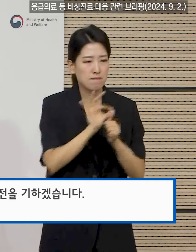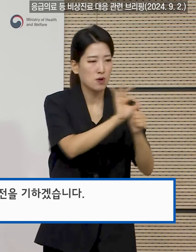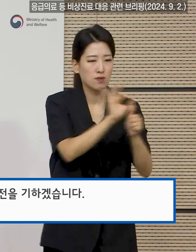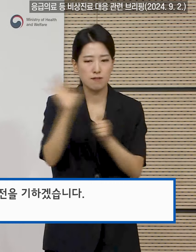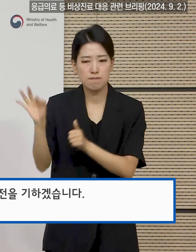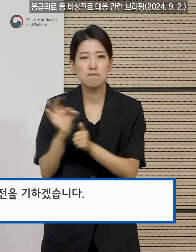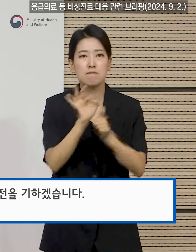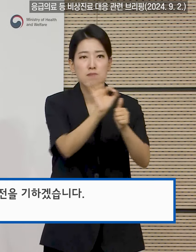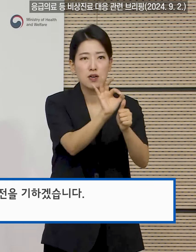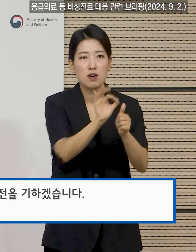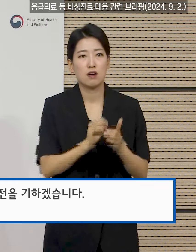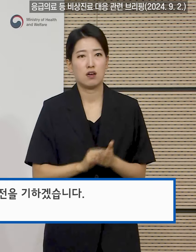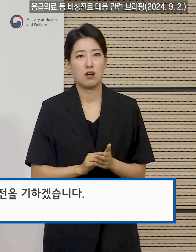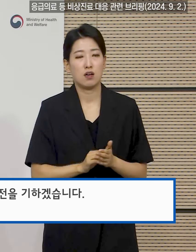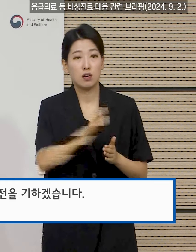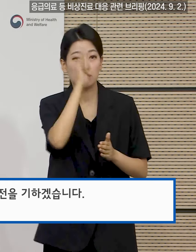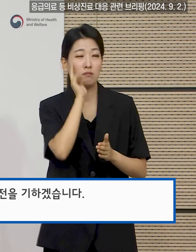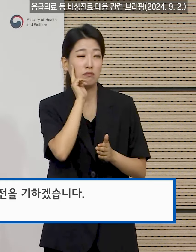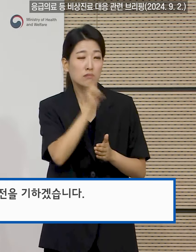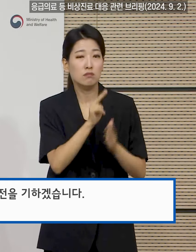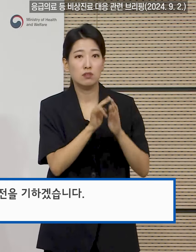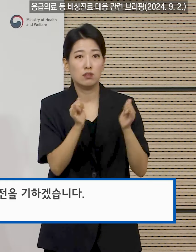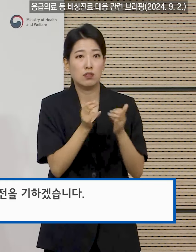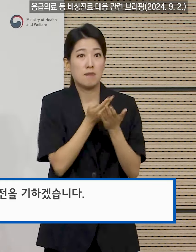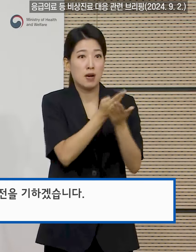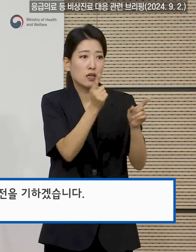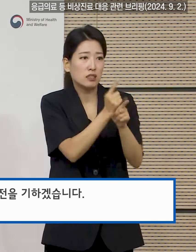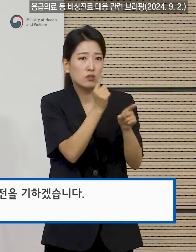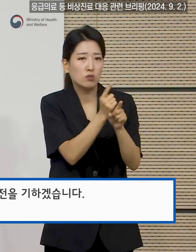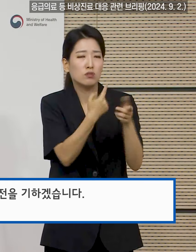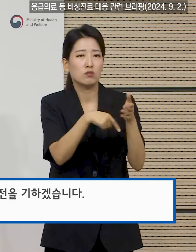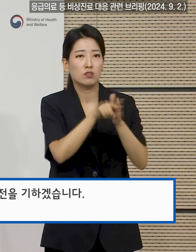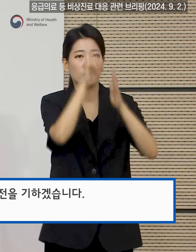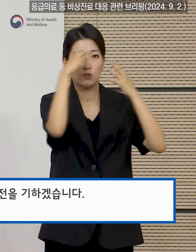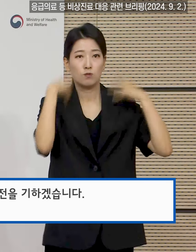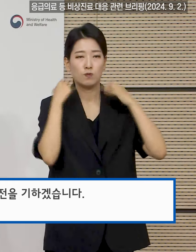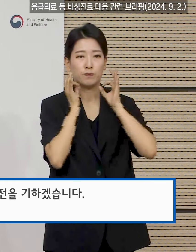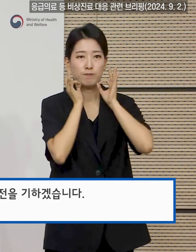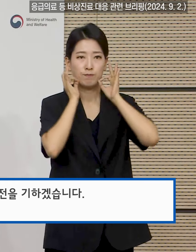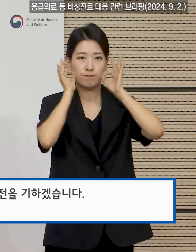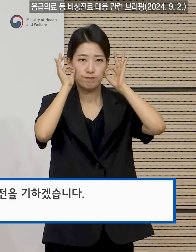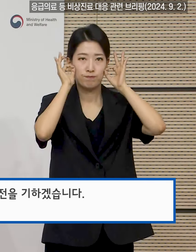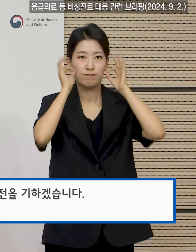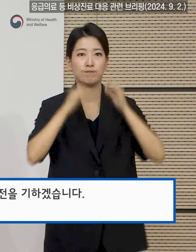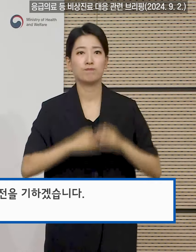등 중증 응급 환자 진료 차질의 최소화를 위해 만전을 기하겠습니다.